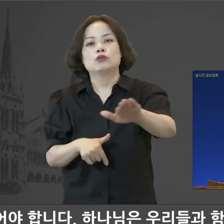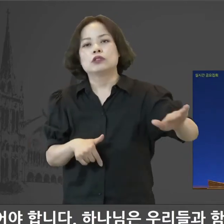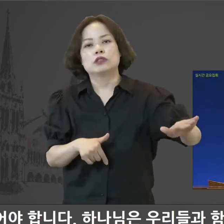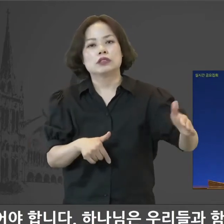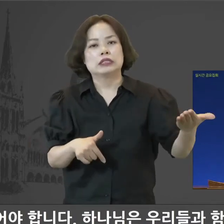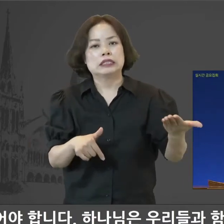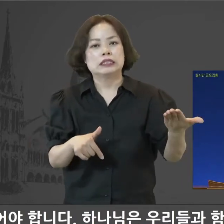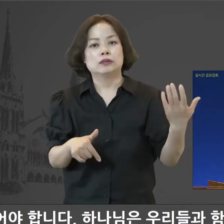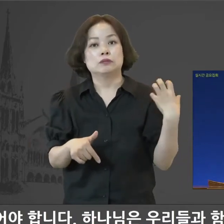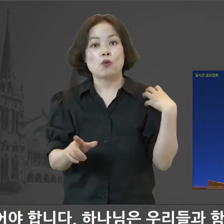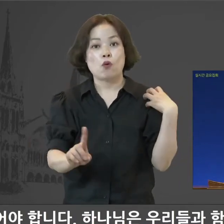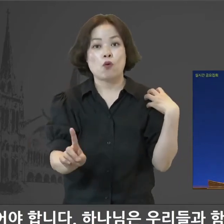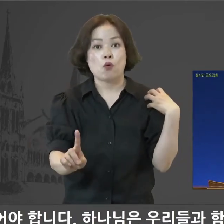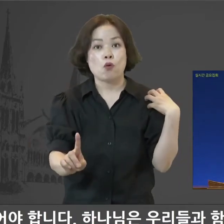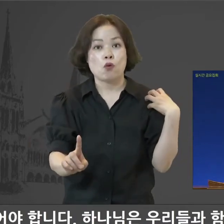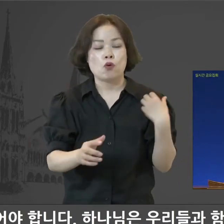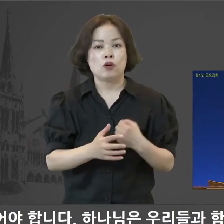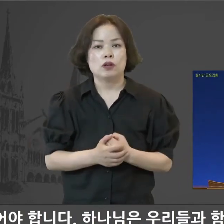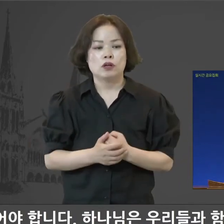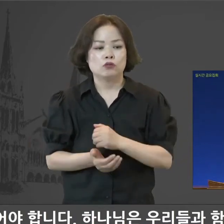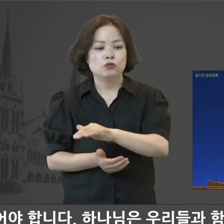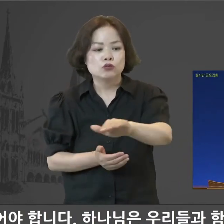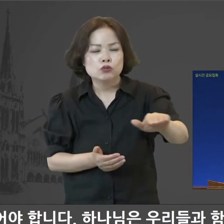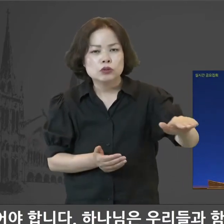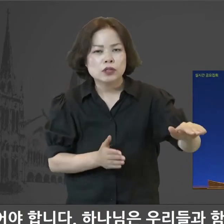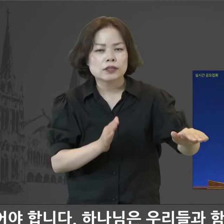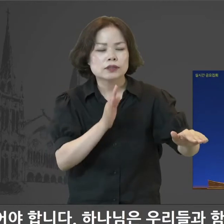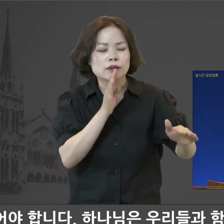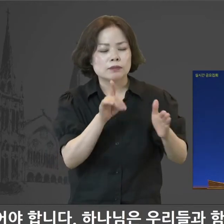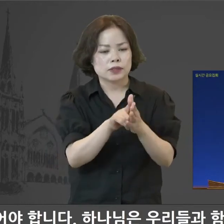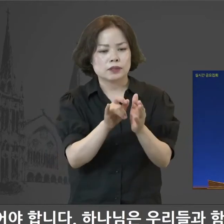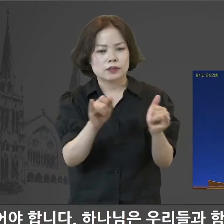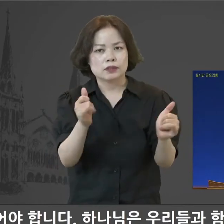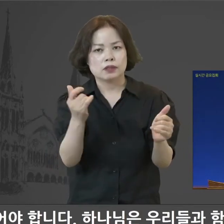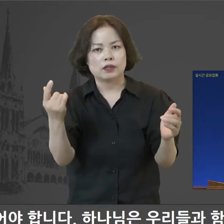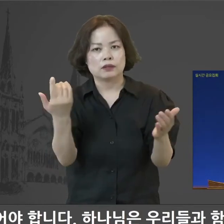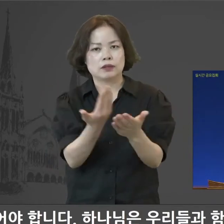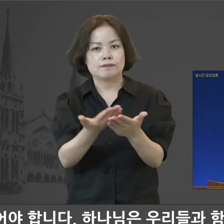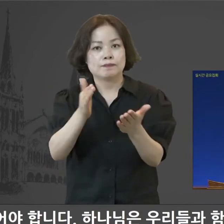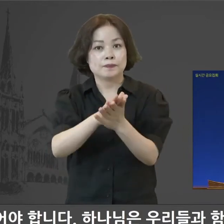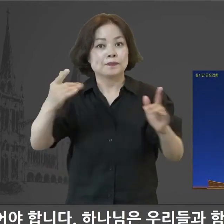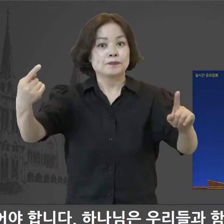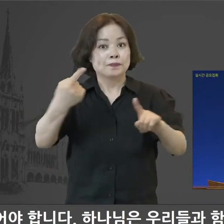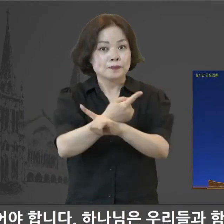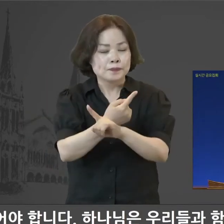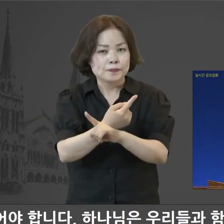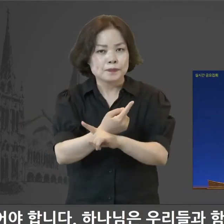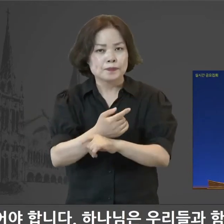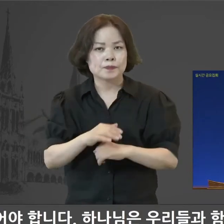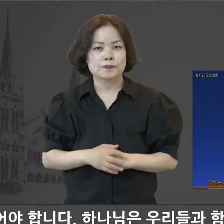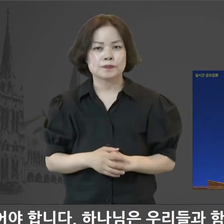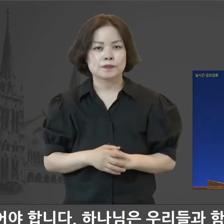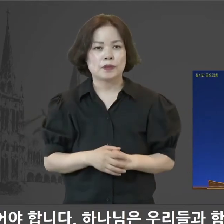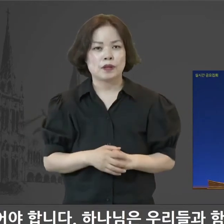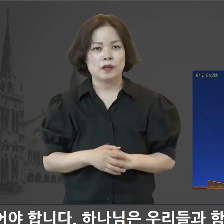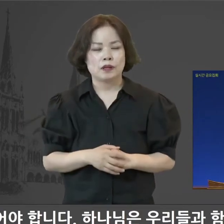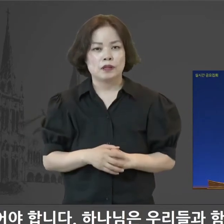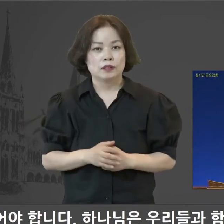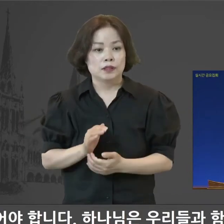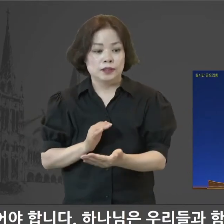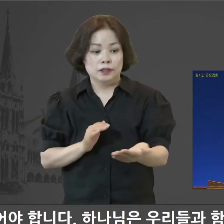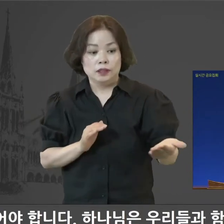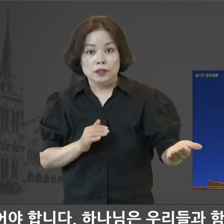될 것은 무엇입니까? 바로 우리가 참 신앙인으로 개혁되는 거예요. 심지어는 저는 그것까지 봤어요.